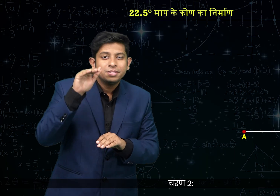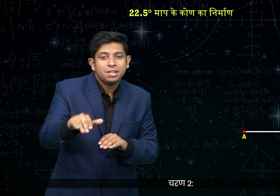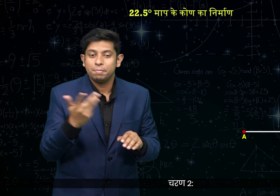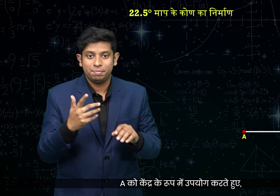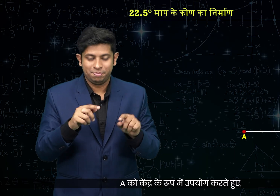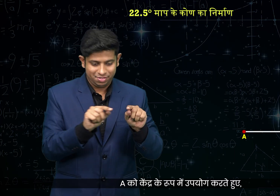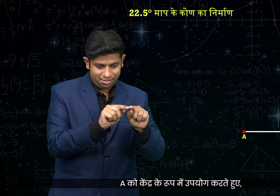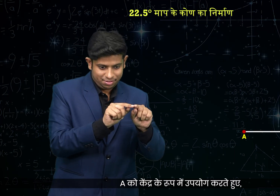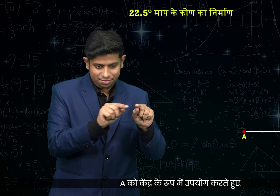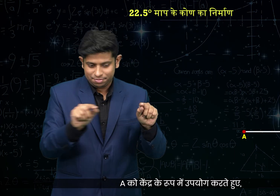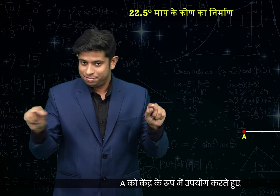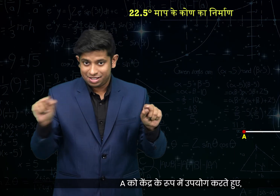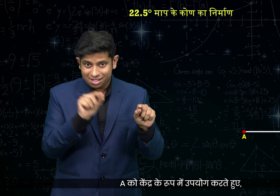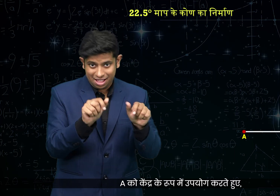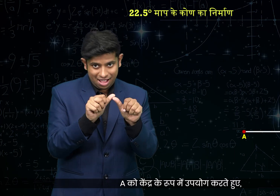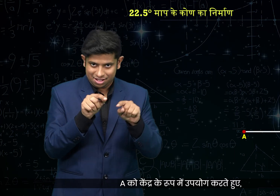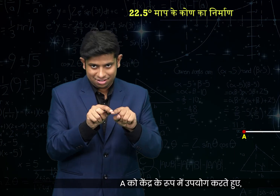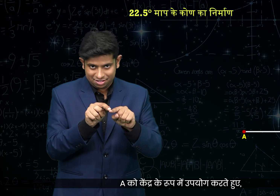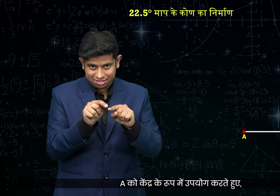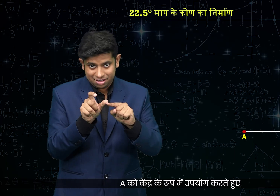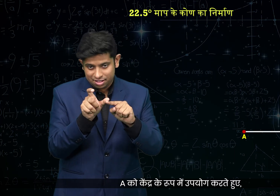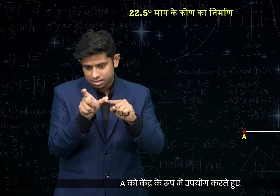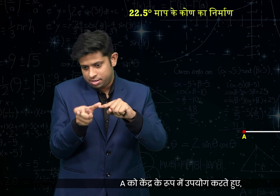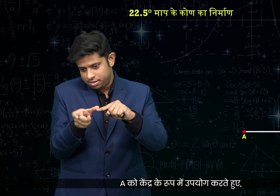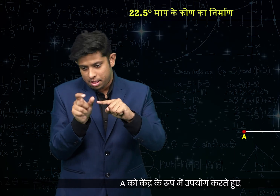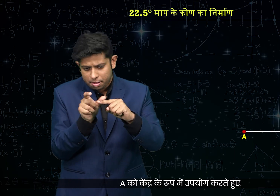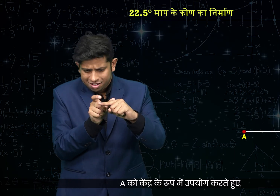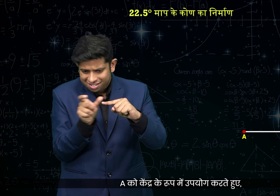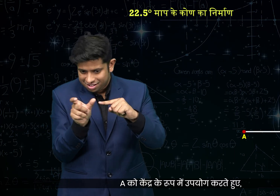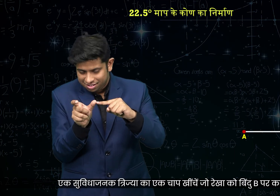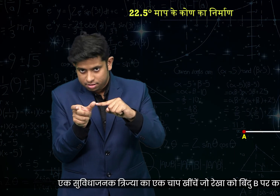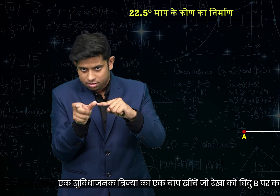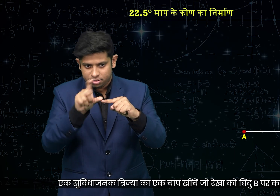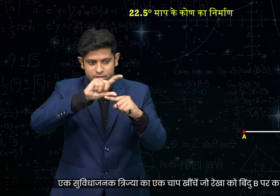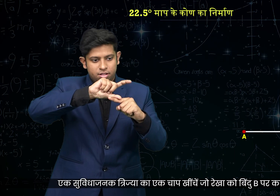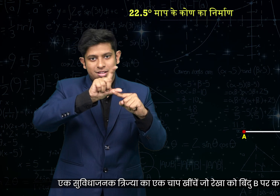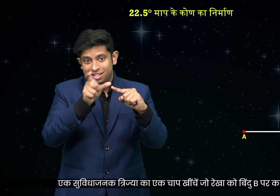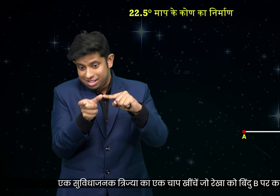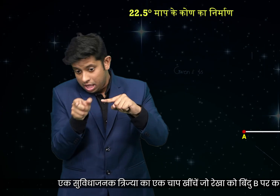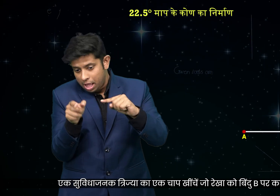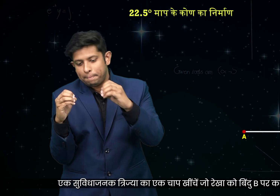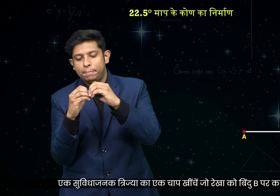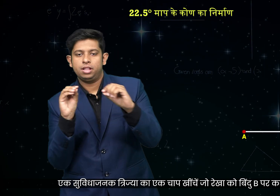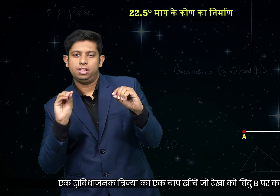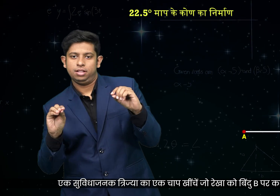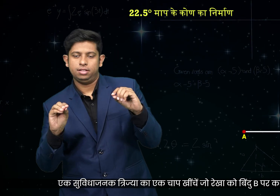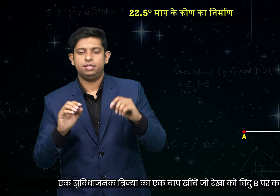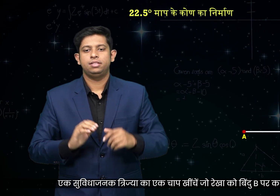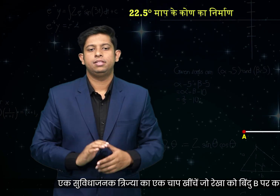चरण 2, A को केंद्र के रूप में उपयोग करते हुए एक